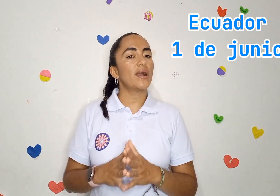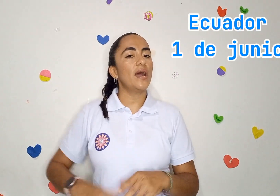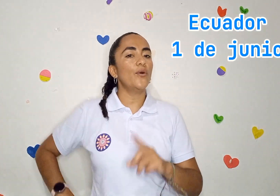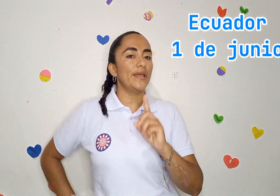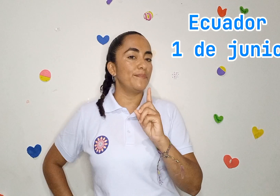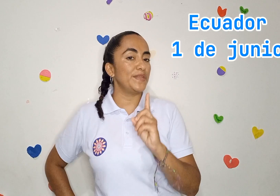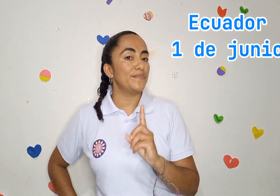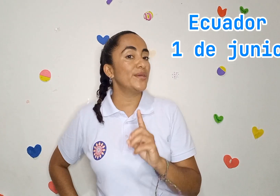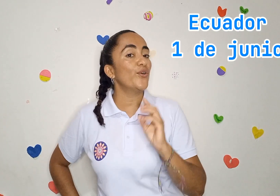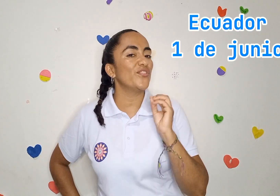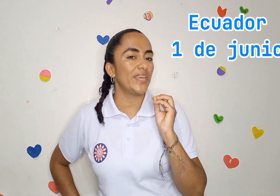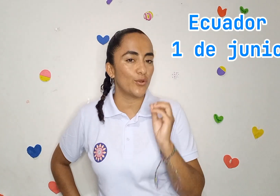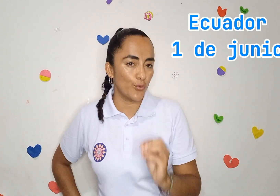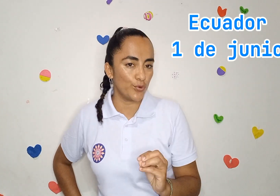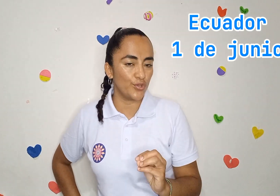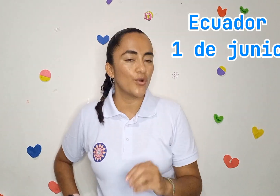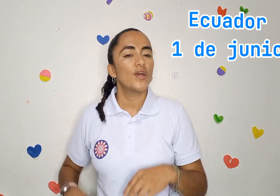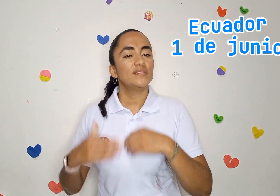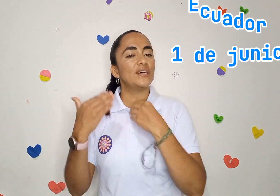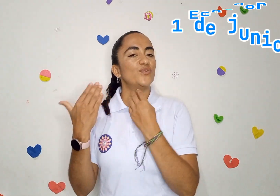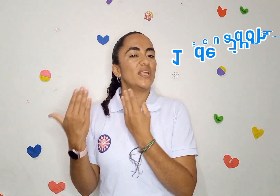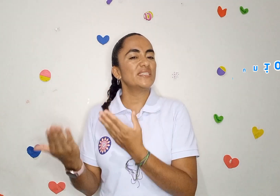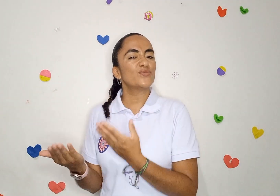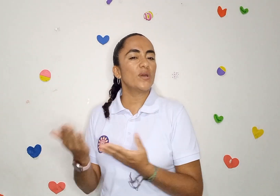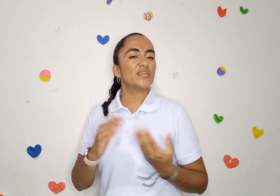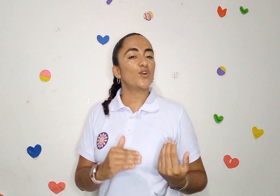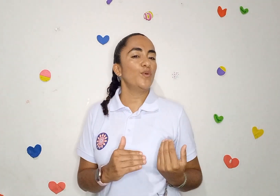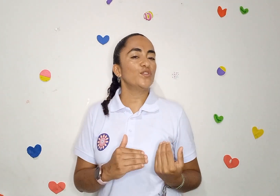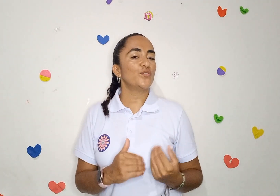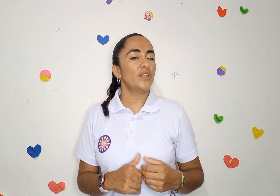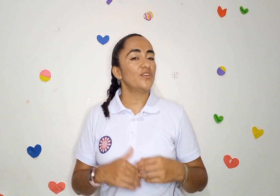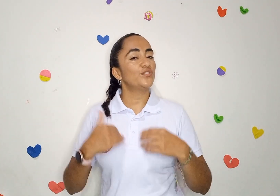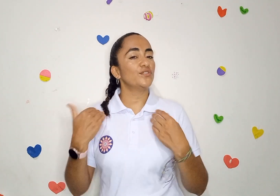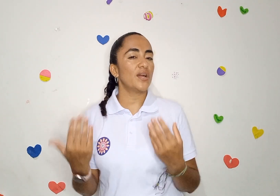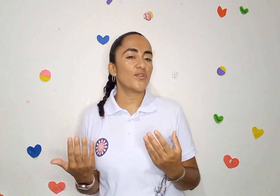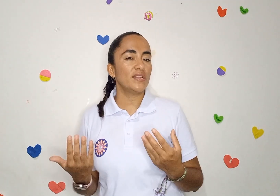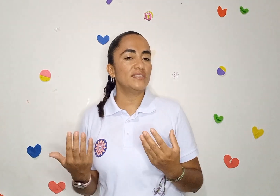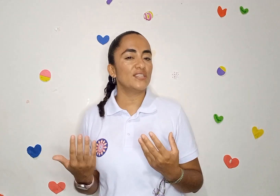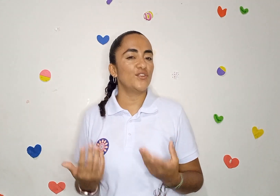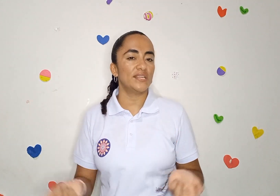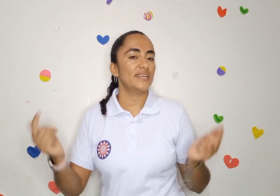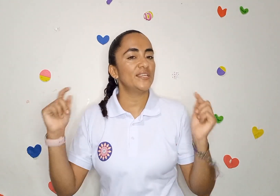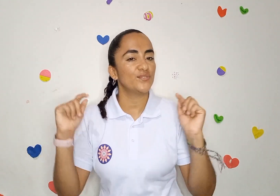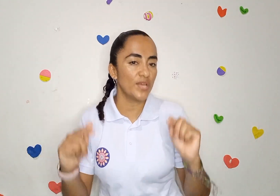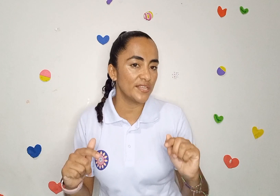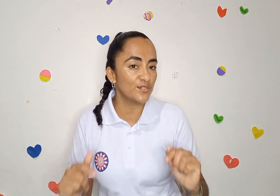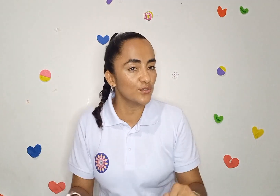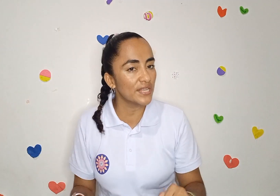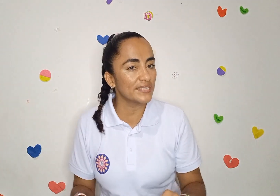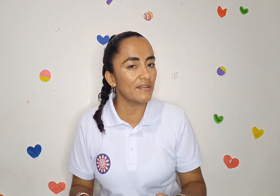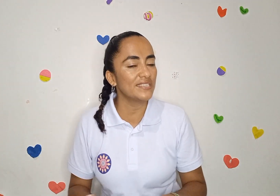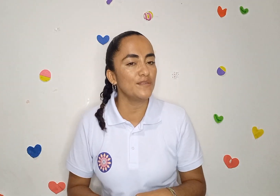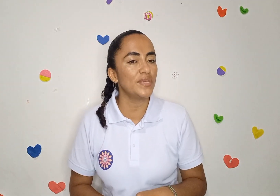cabo el 1 de junio. Tanto las escuelas como los colegios y otras organizaciones en sus